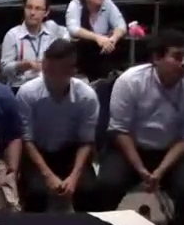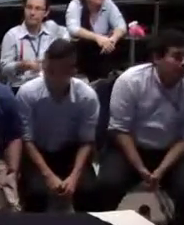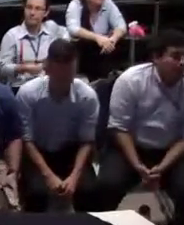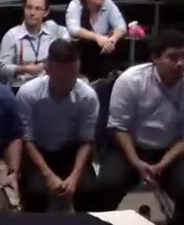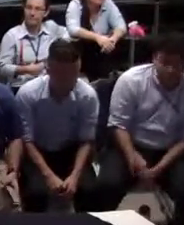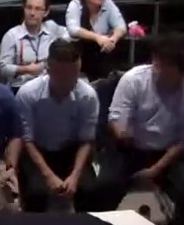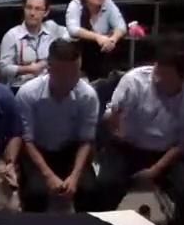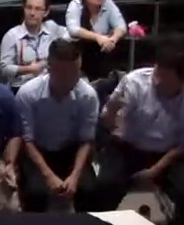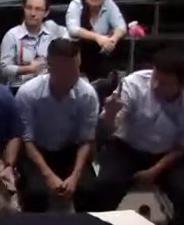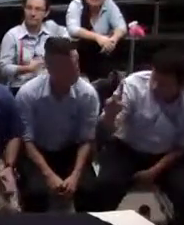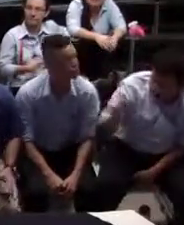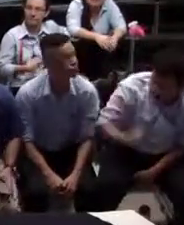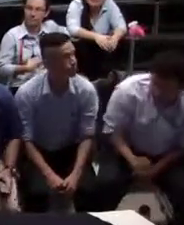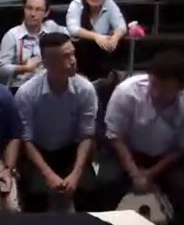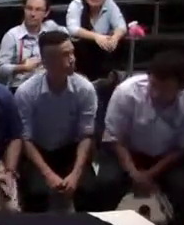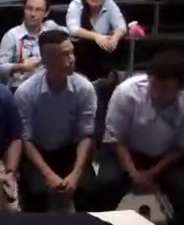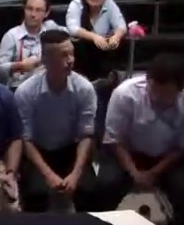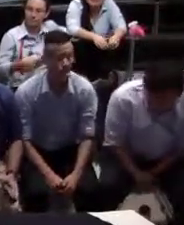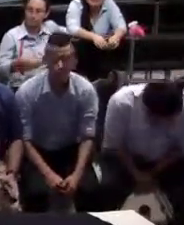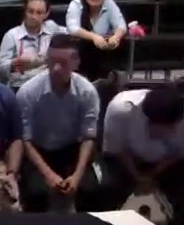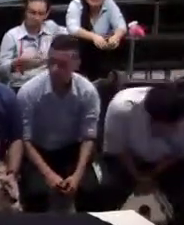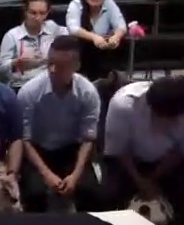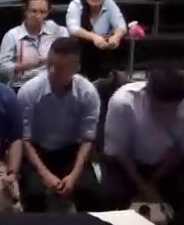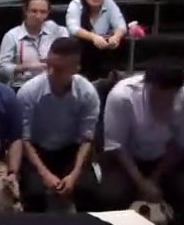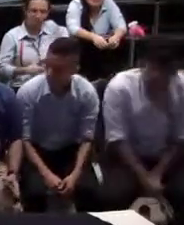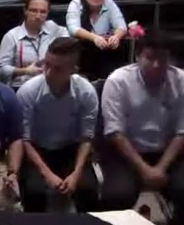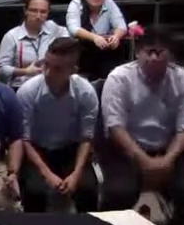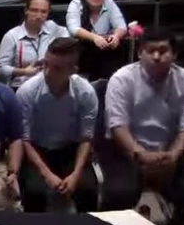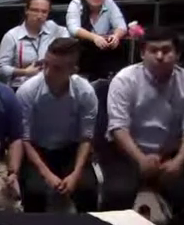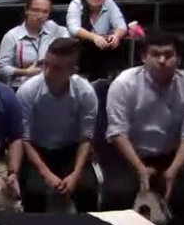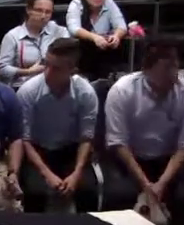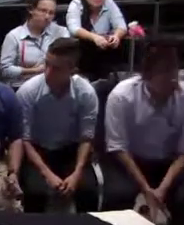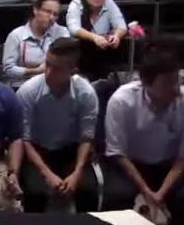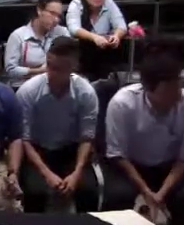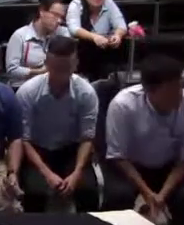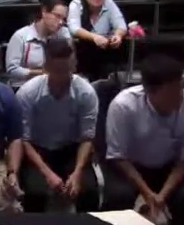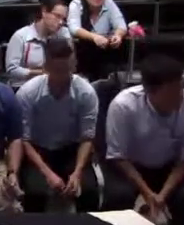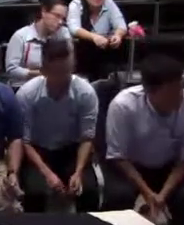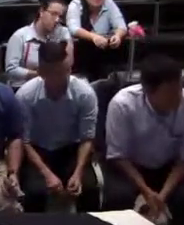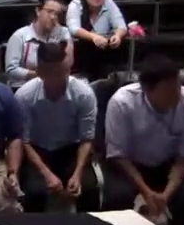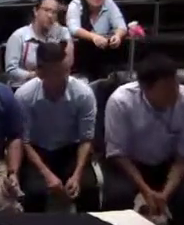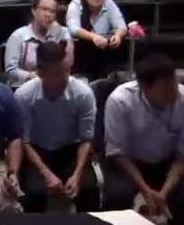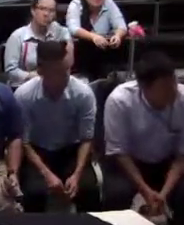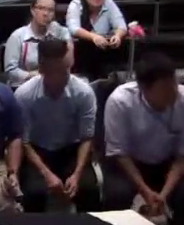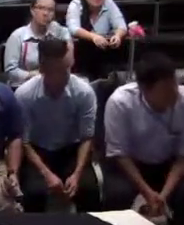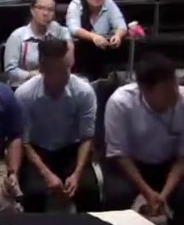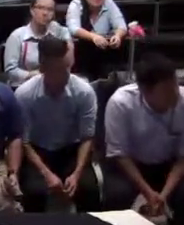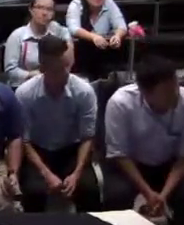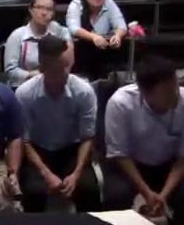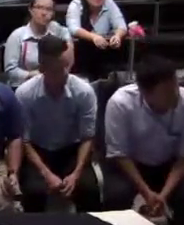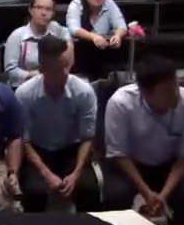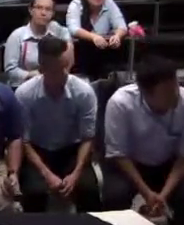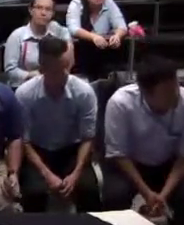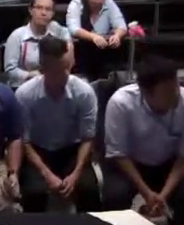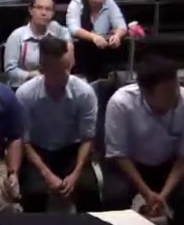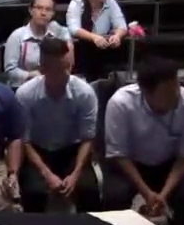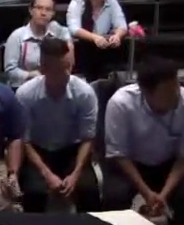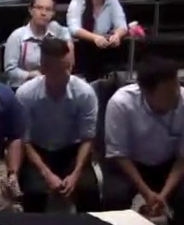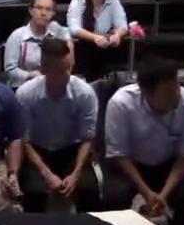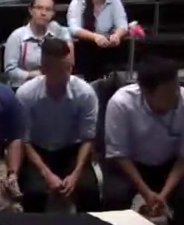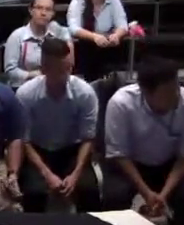Disculpen, para ponerlos en contexto, nosotros aquí en la Regional Meta tenemos un grupo de técnicos en organización